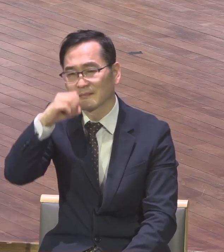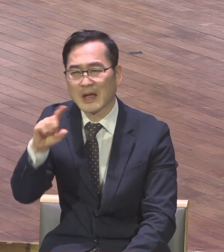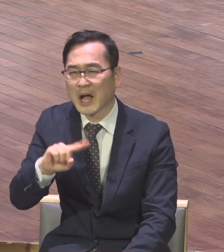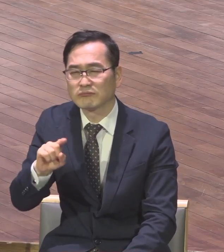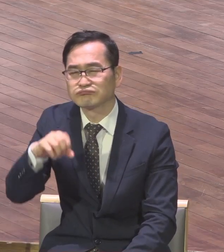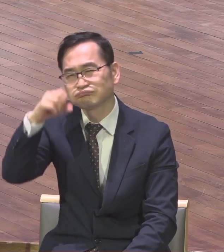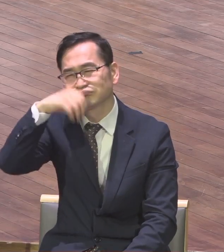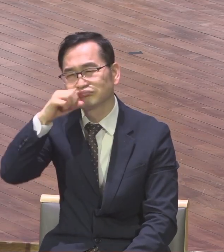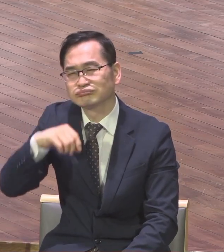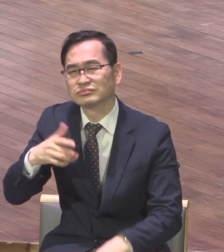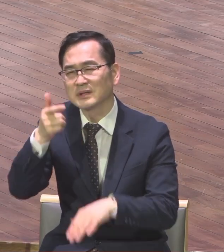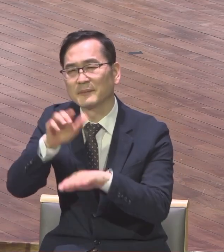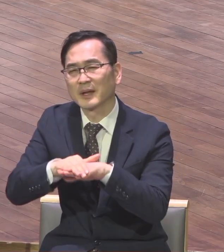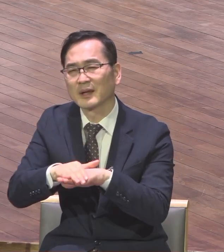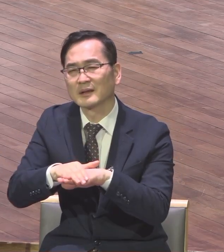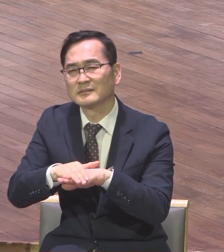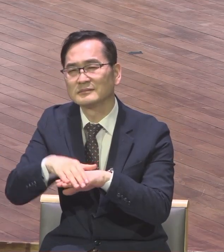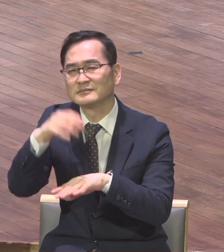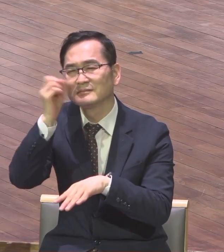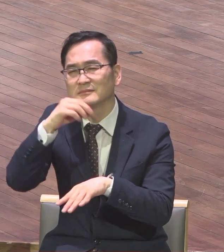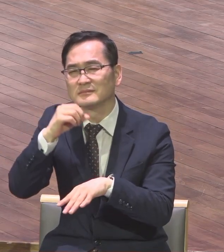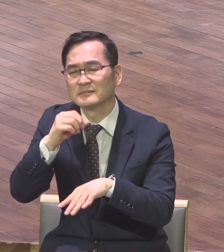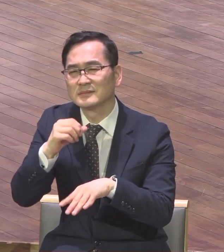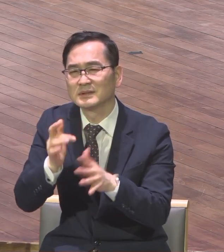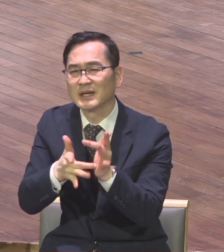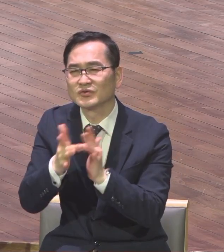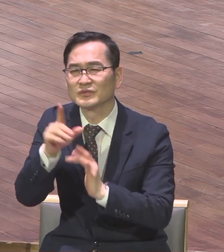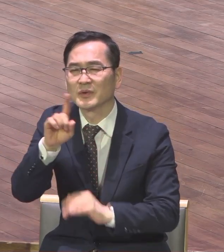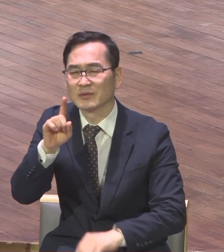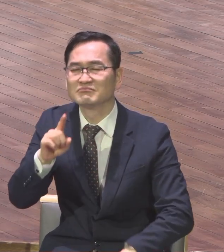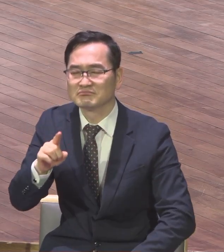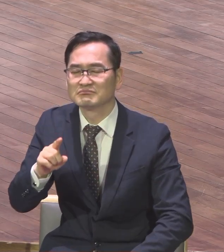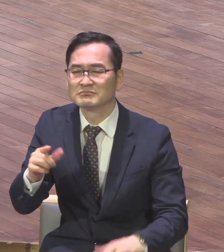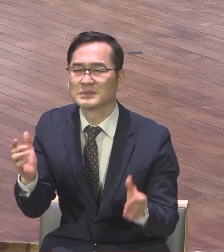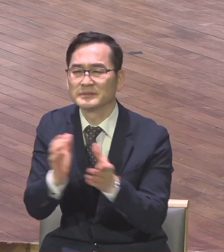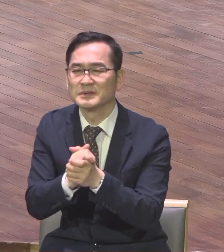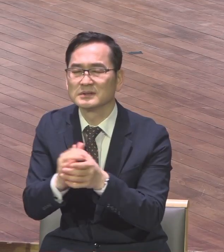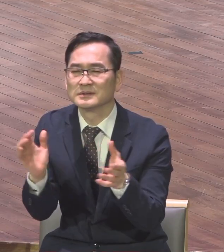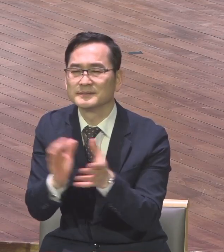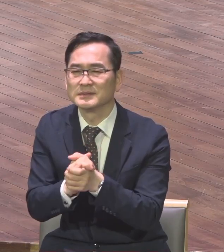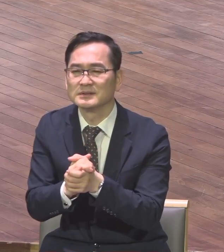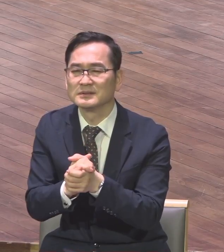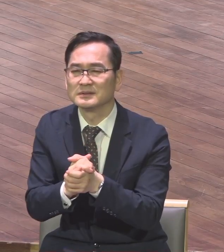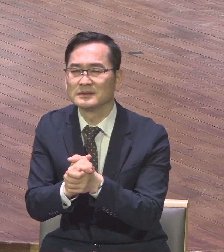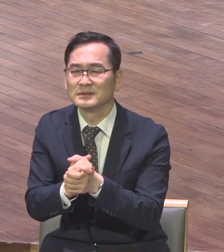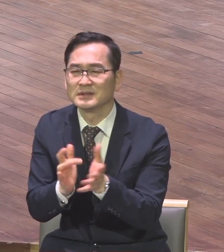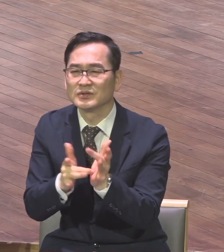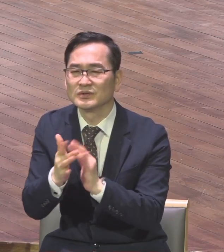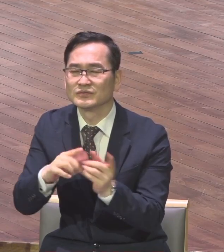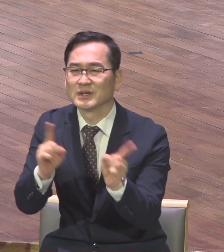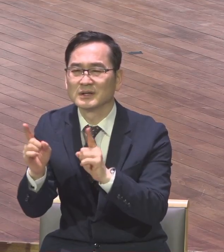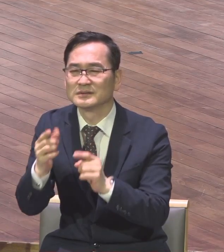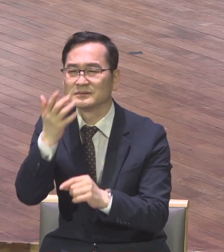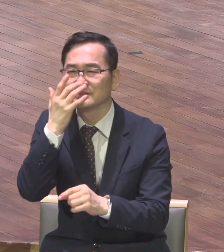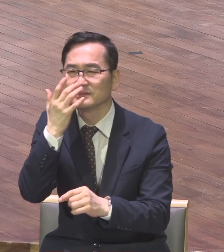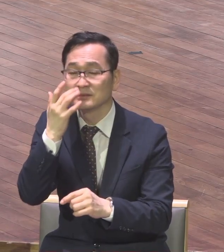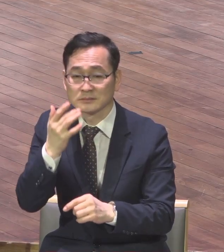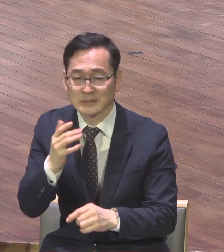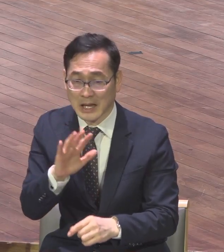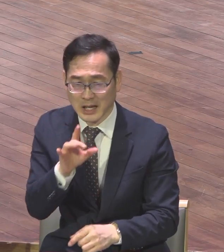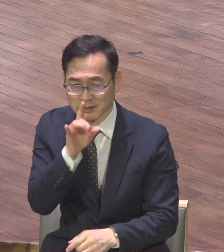아무런 하나님의 능력을 체험을 못해요. 하나님의 살아계심을, 부활, 예수 부활, 나의 부활,